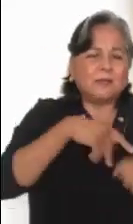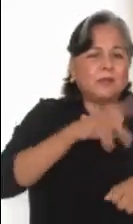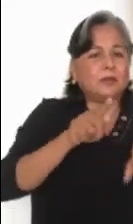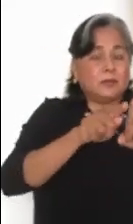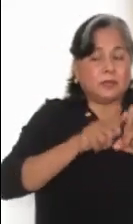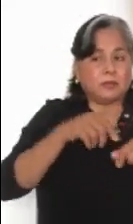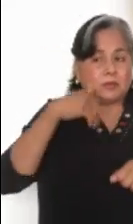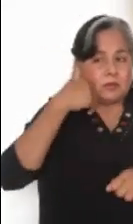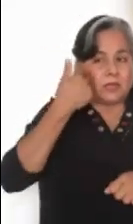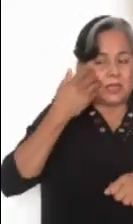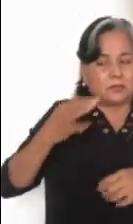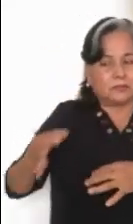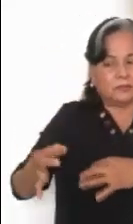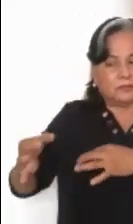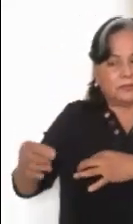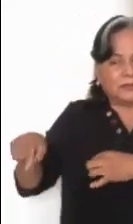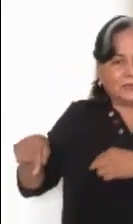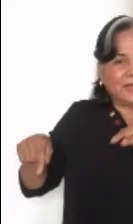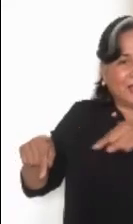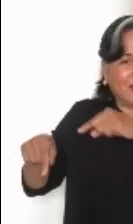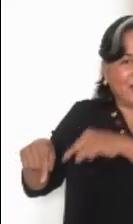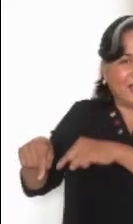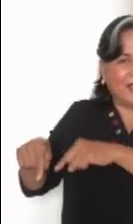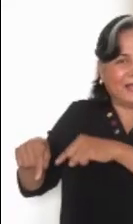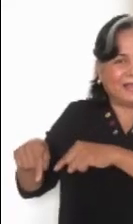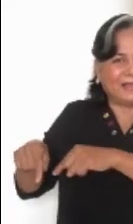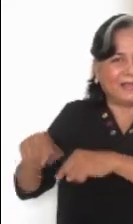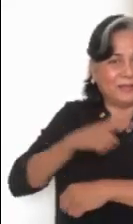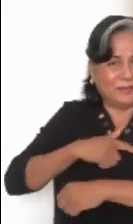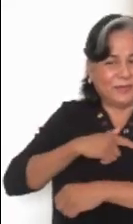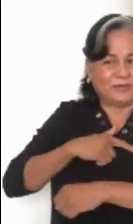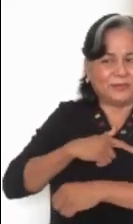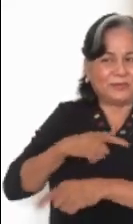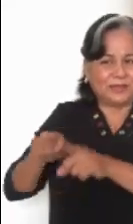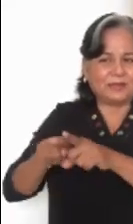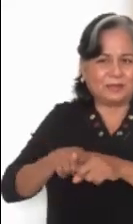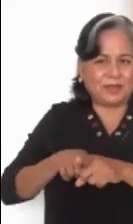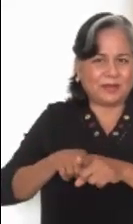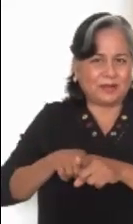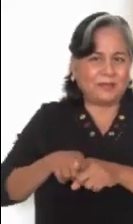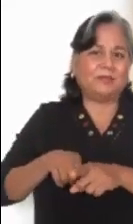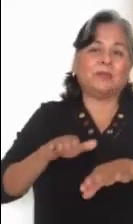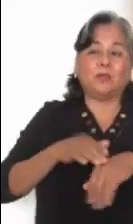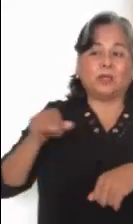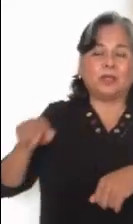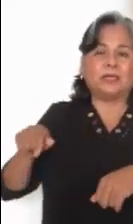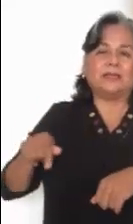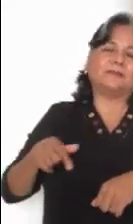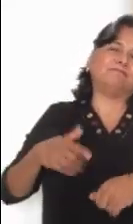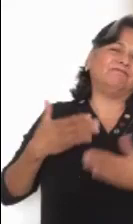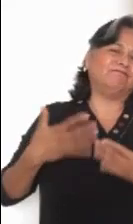mismo tiempo quisiéramos seguir los proyectos y las tentaciones que el mundo nos